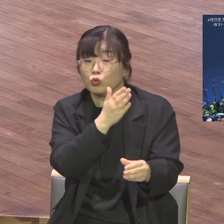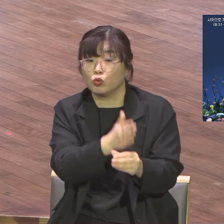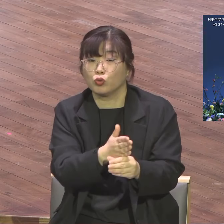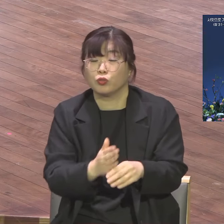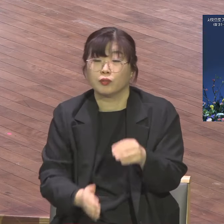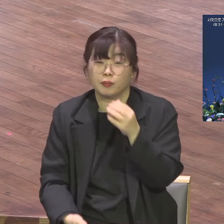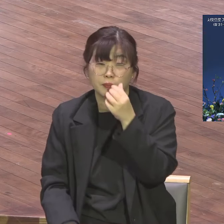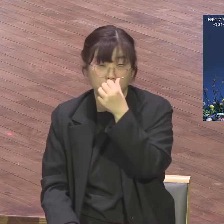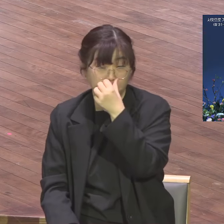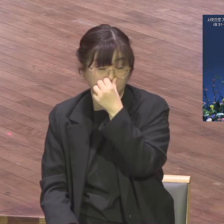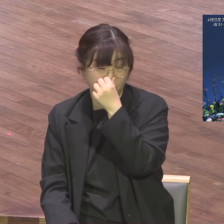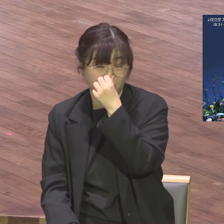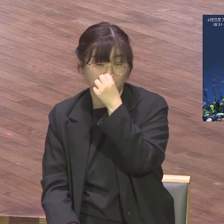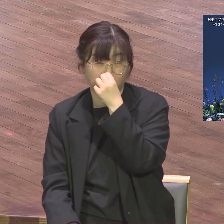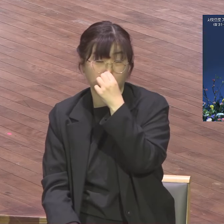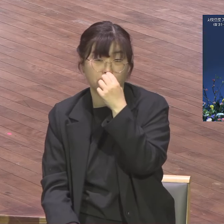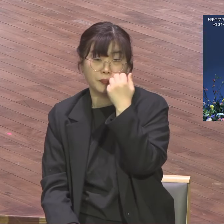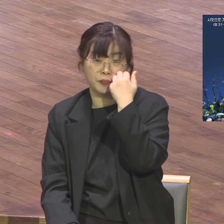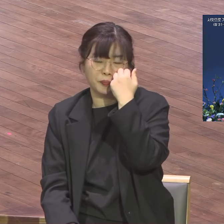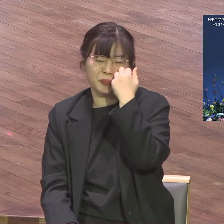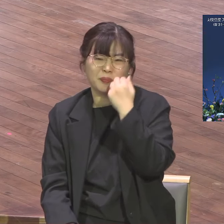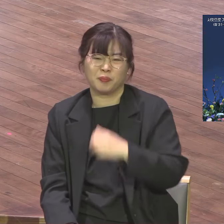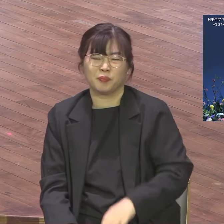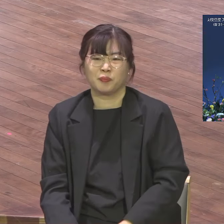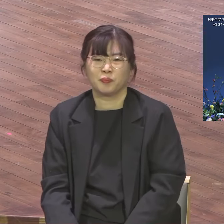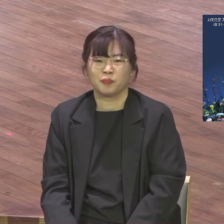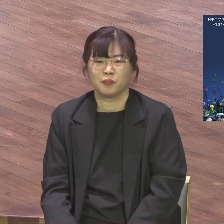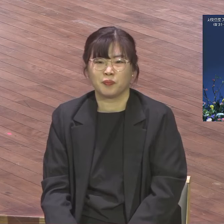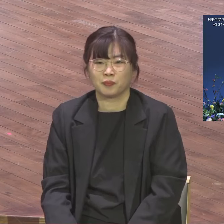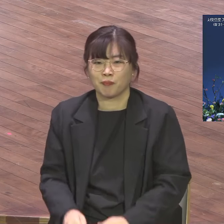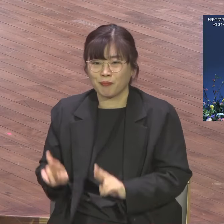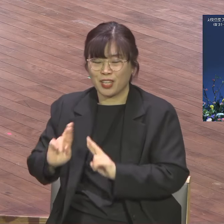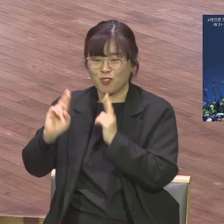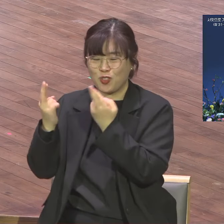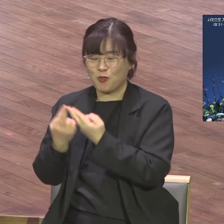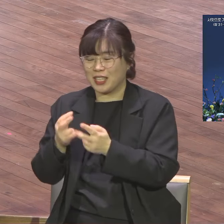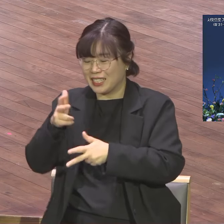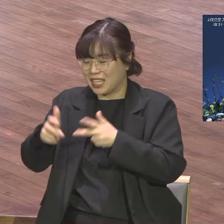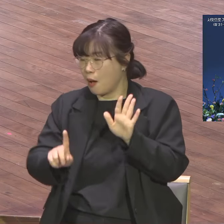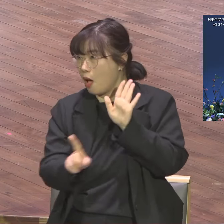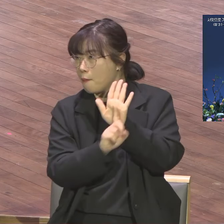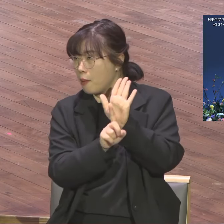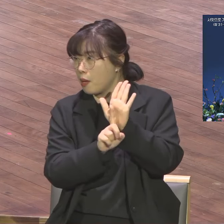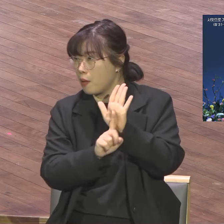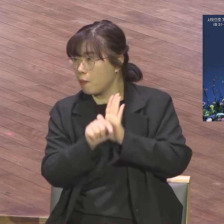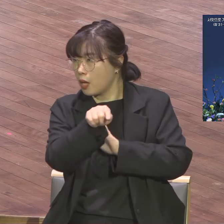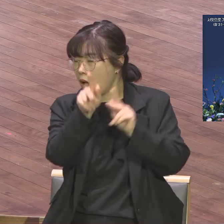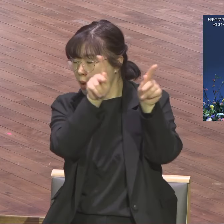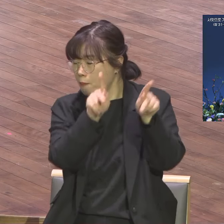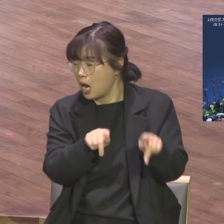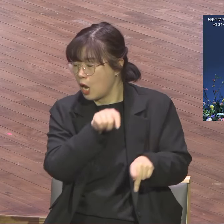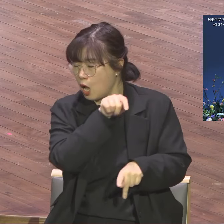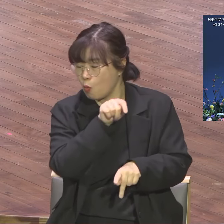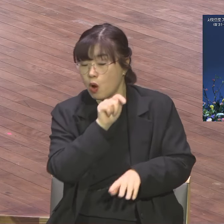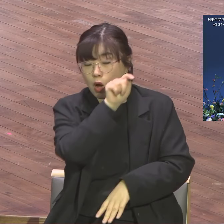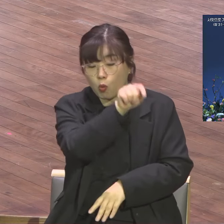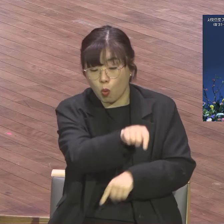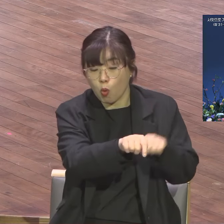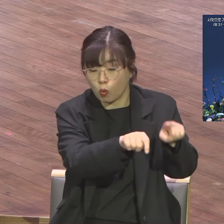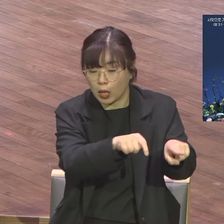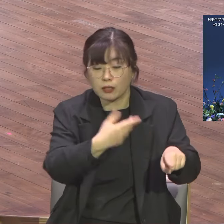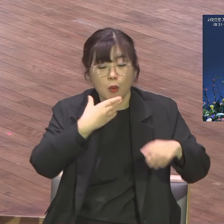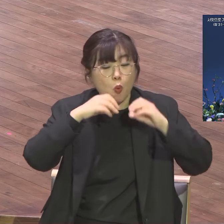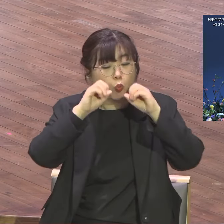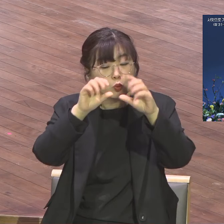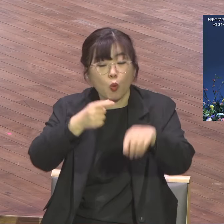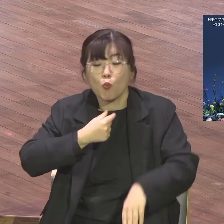계속 연장하면서 거기서 전부 다 대주니까 내 가진 기능을 그 선교지에 또한 그 엄청난 걸